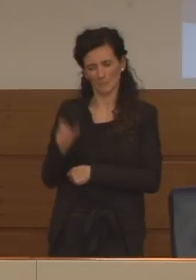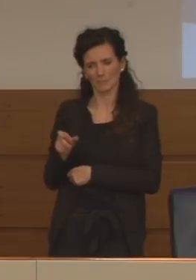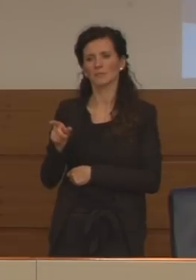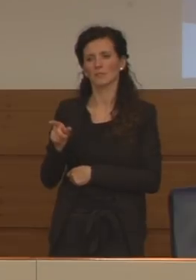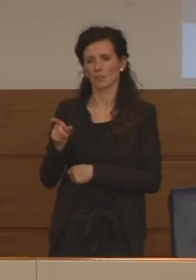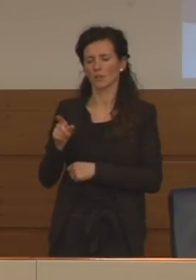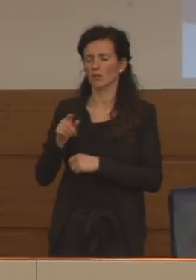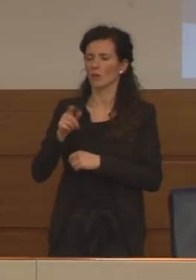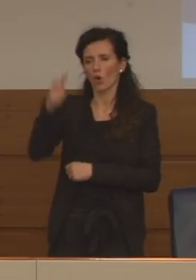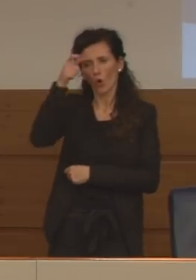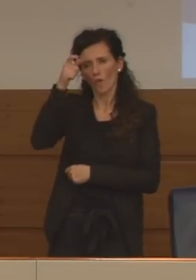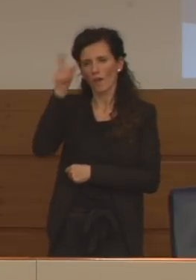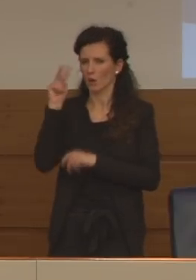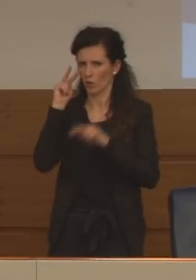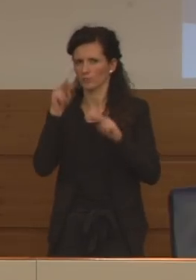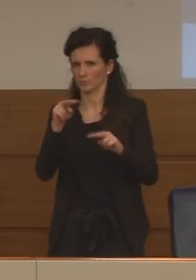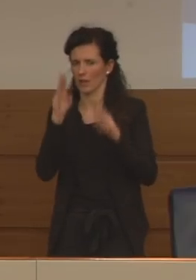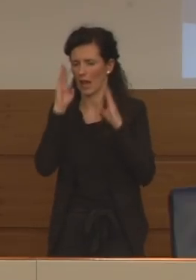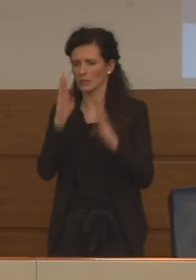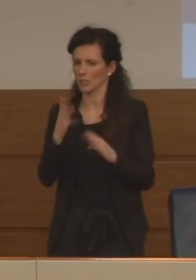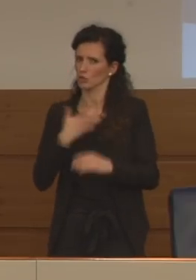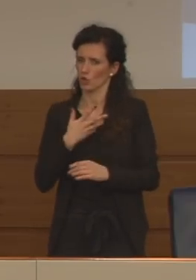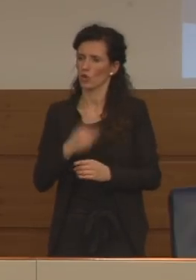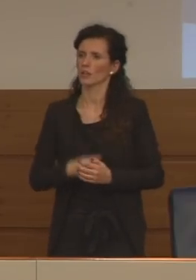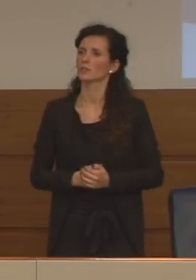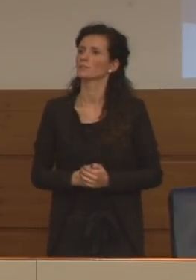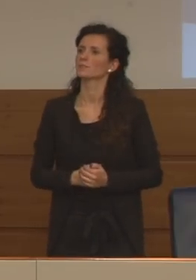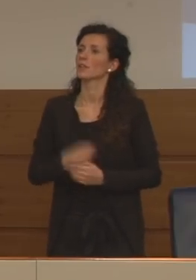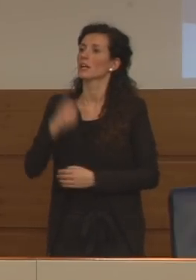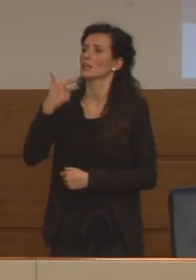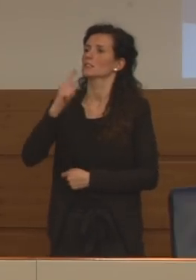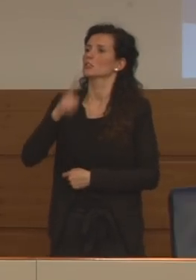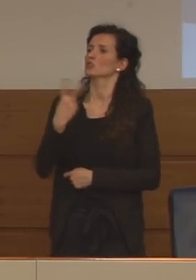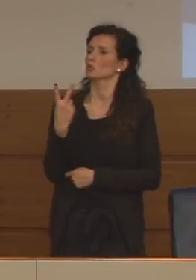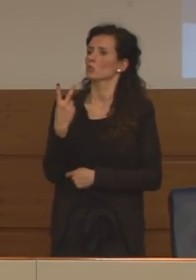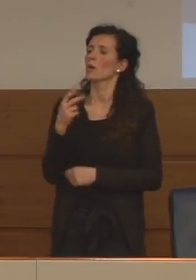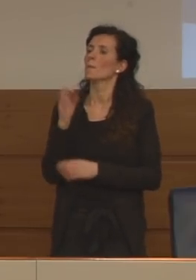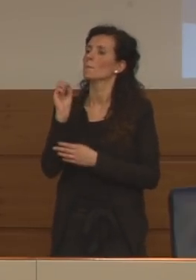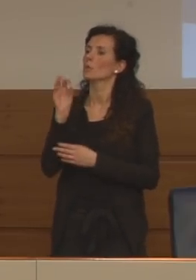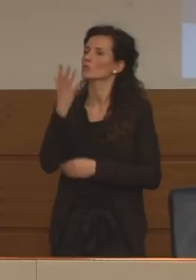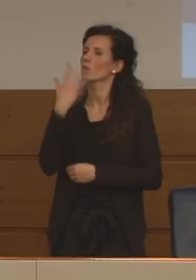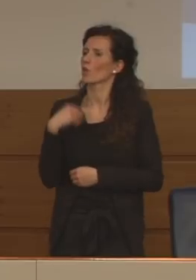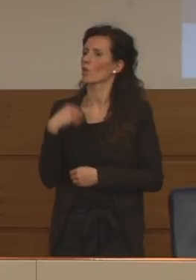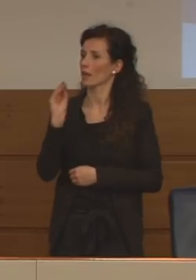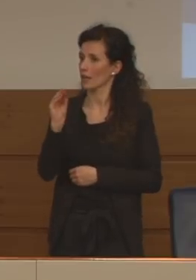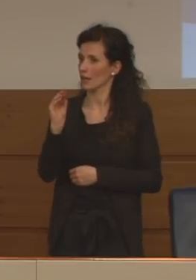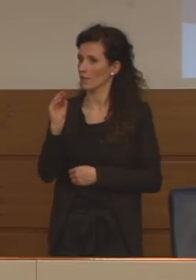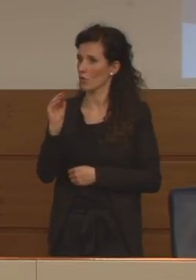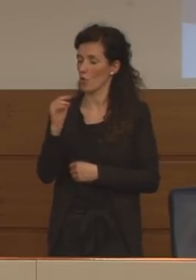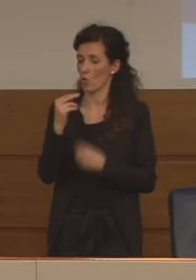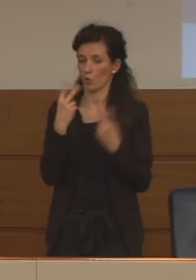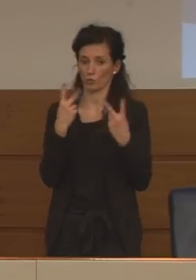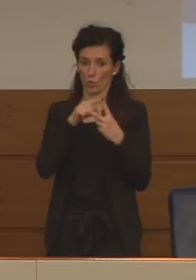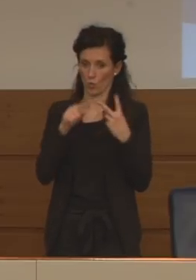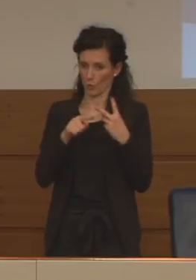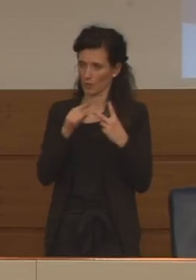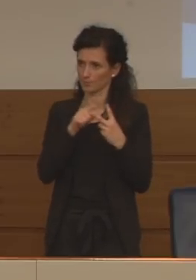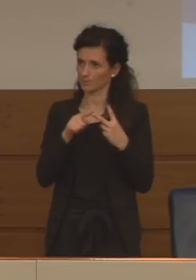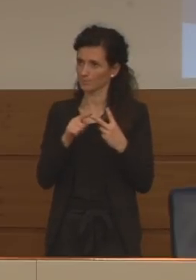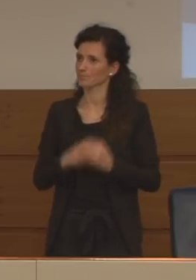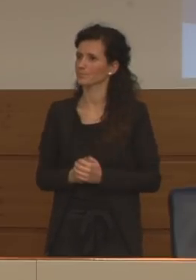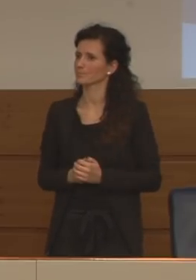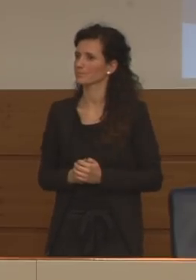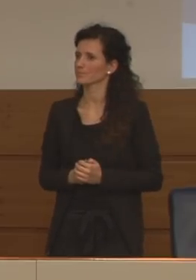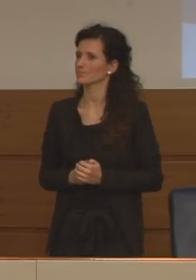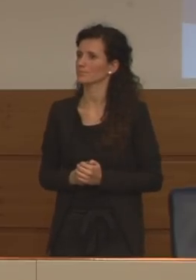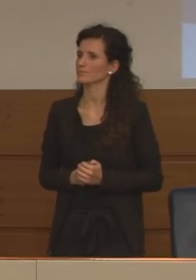particolarmente attento a questo aspetto una sera sa bene tg2 professore volevo chiederle un paio di cose intanto se